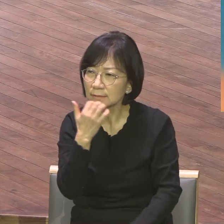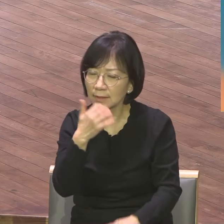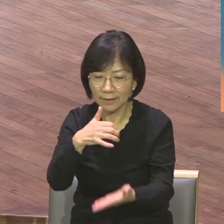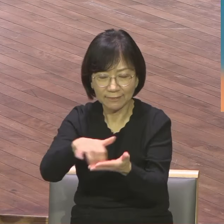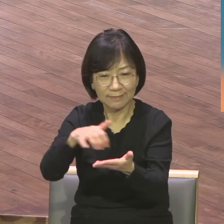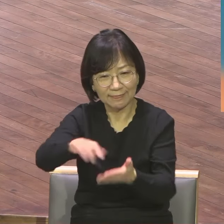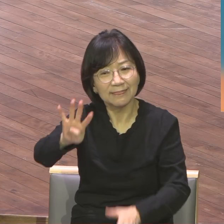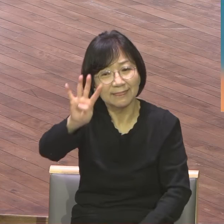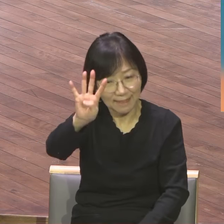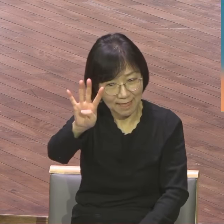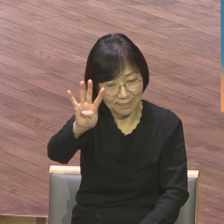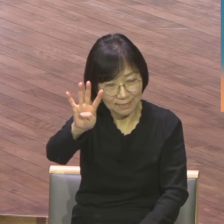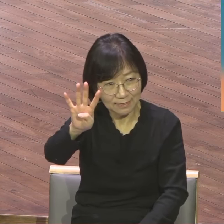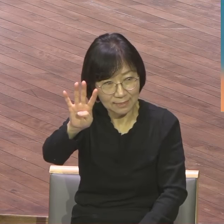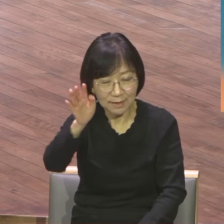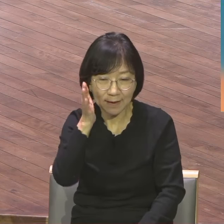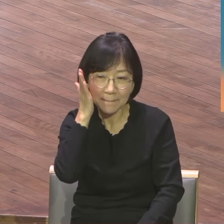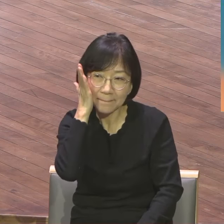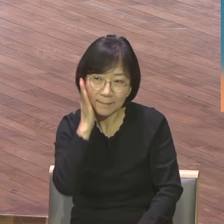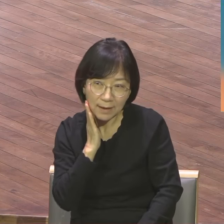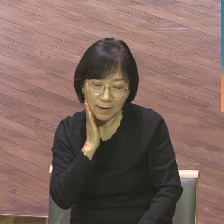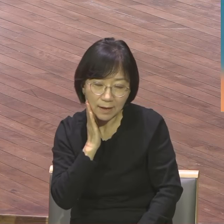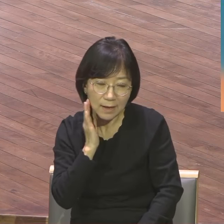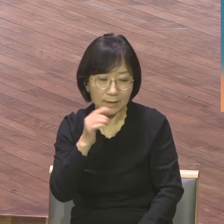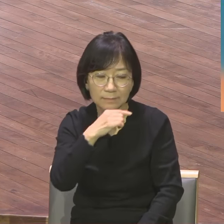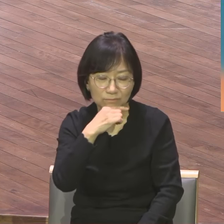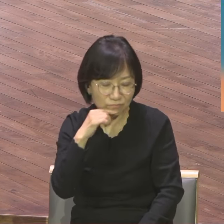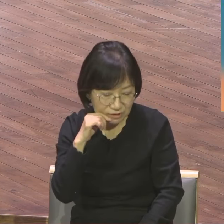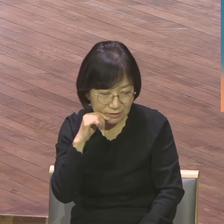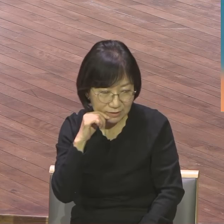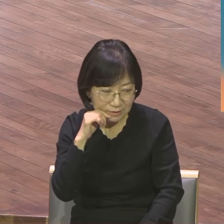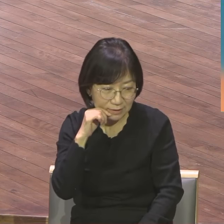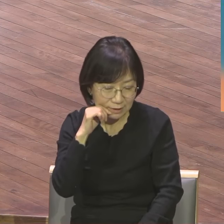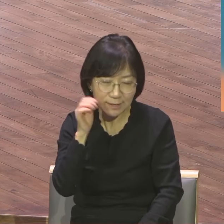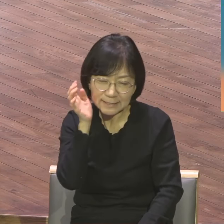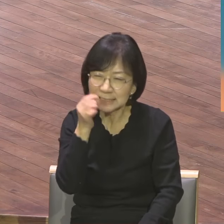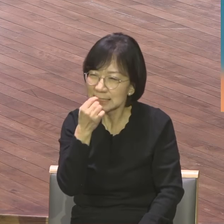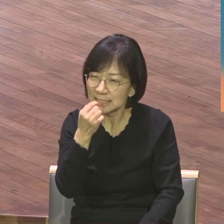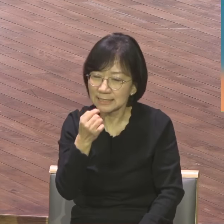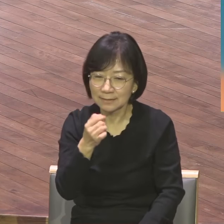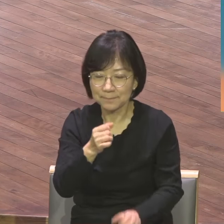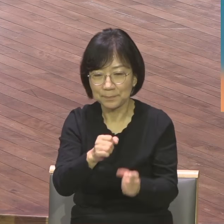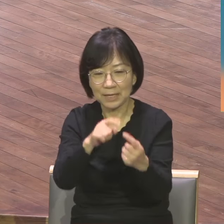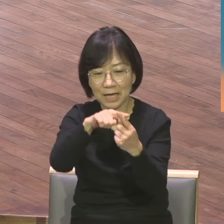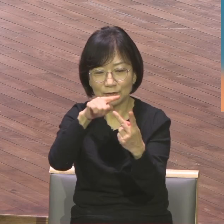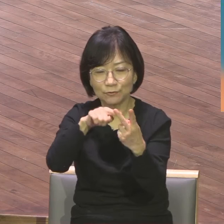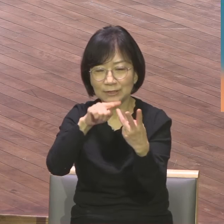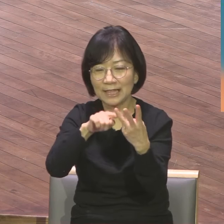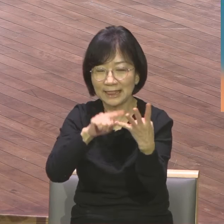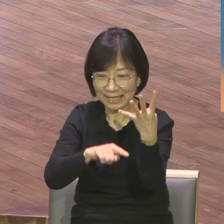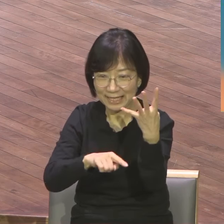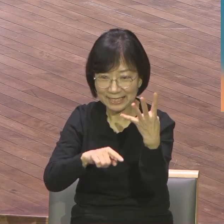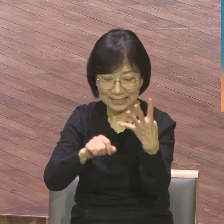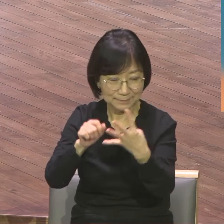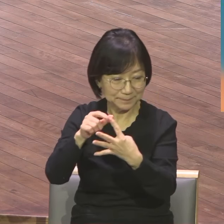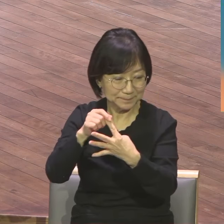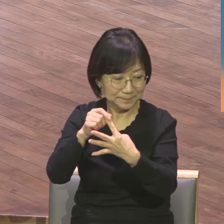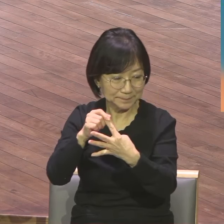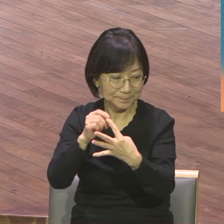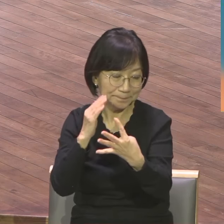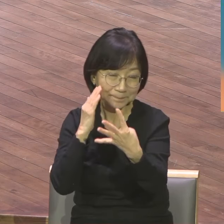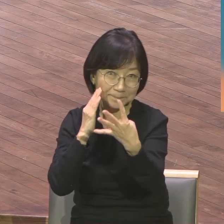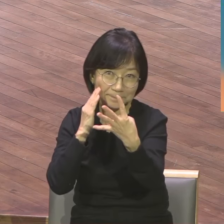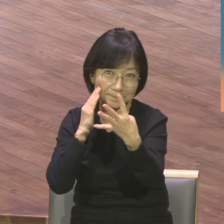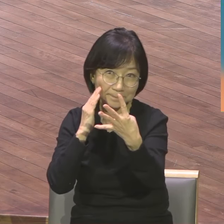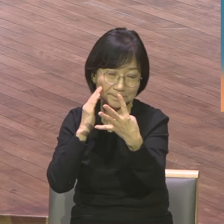천막이에요. 청색실, 자색실, 홍색실, 흰실. 뭘 상징합니까? 청색은